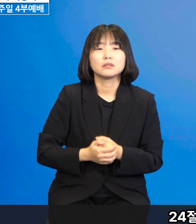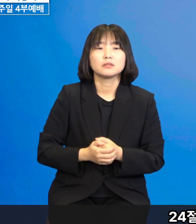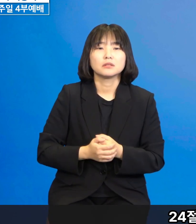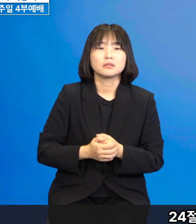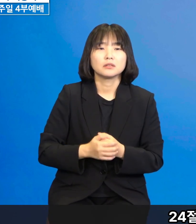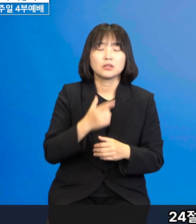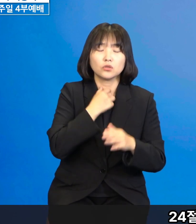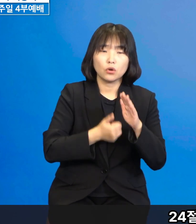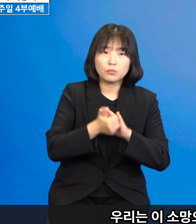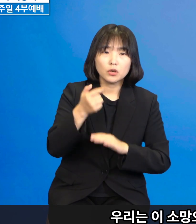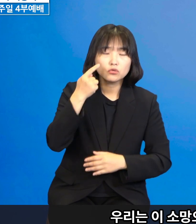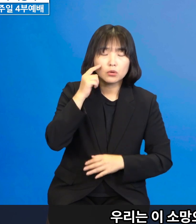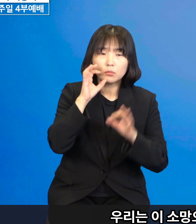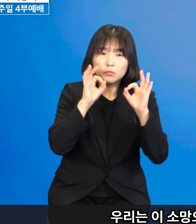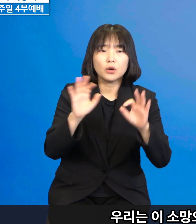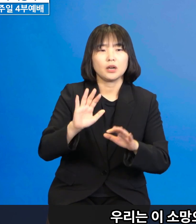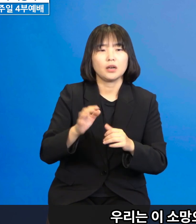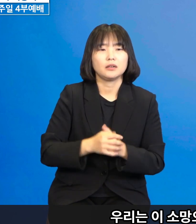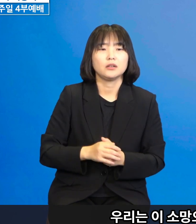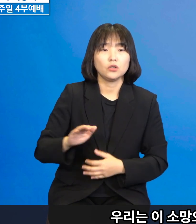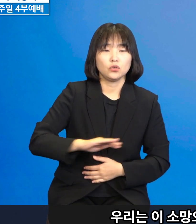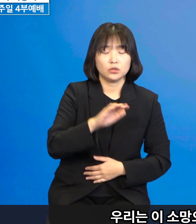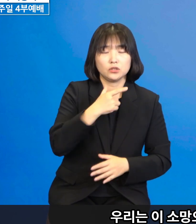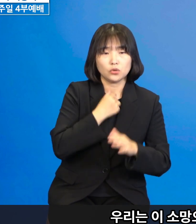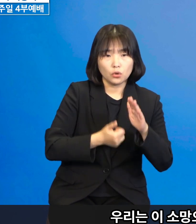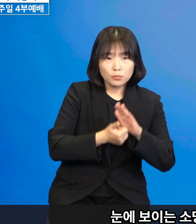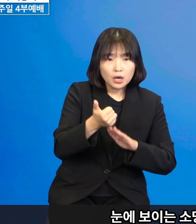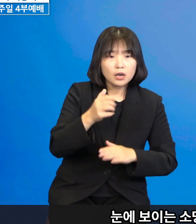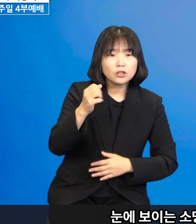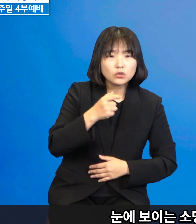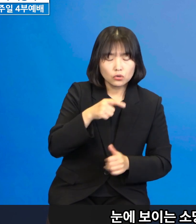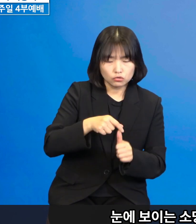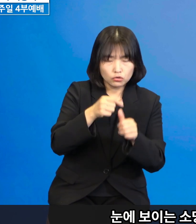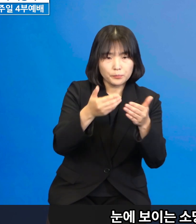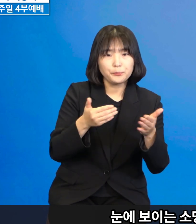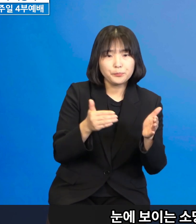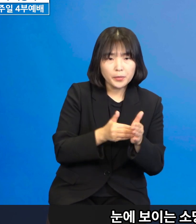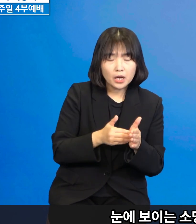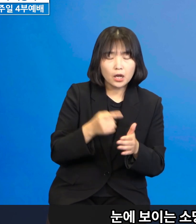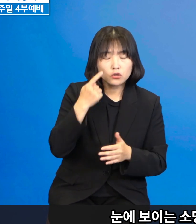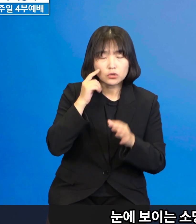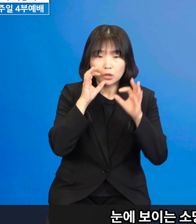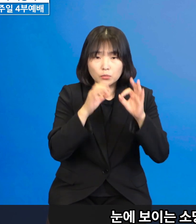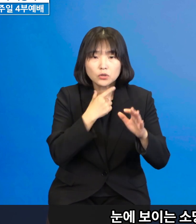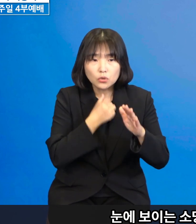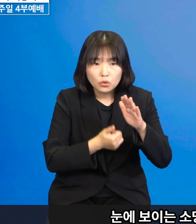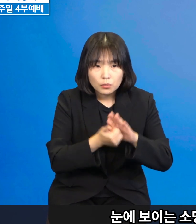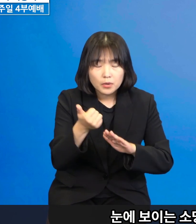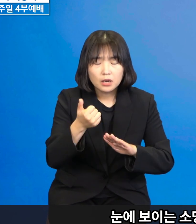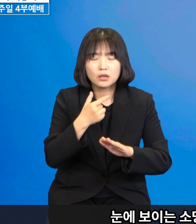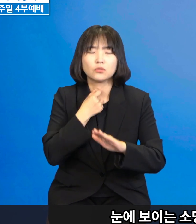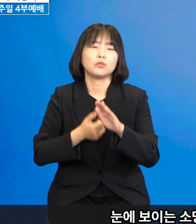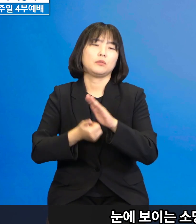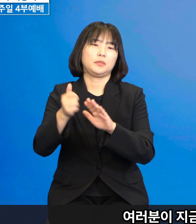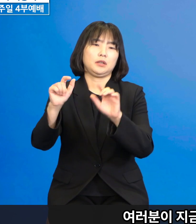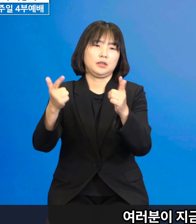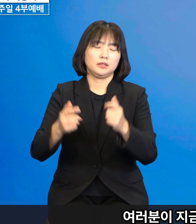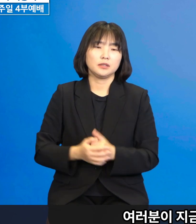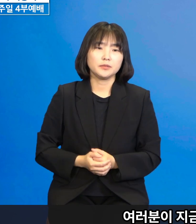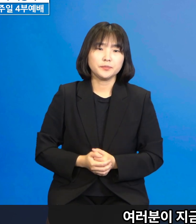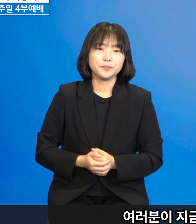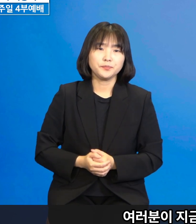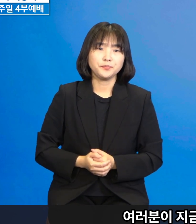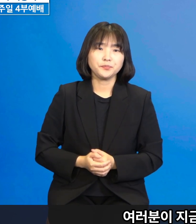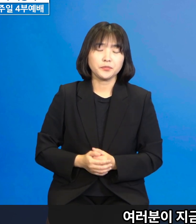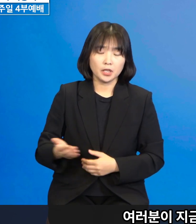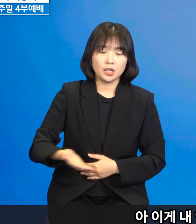해요. 24절 보십시오. 우리는 이 소망으로 구원을 얻었는데 눈에 보이는 소망은 소망이 아닙니다. 여러분이